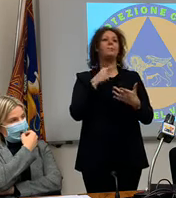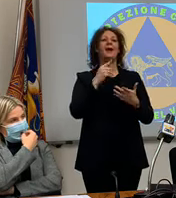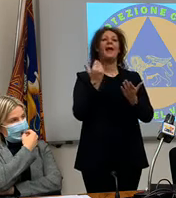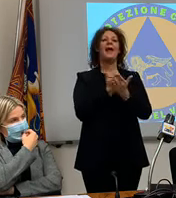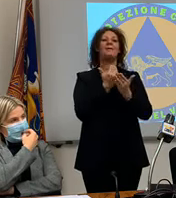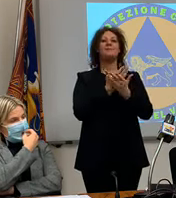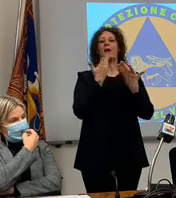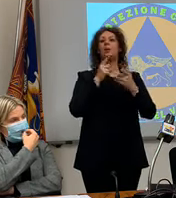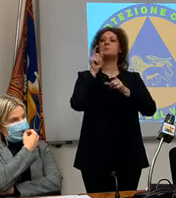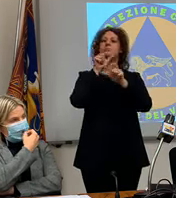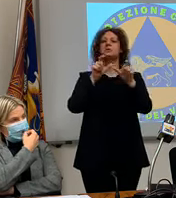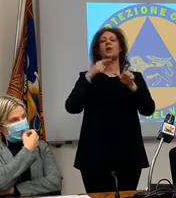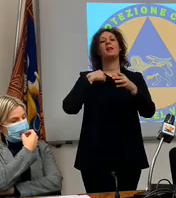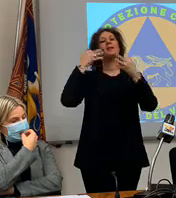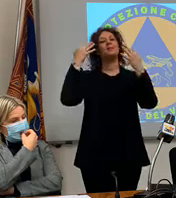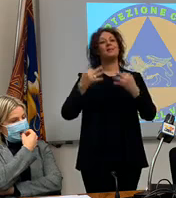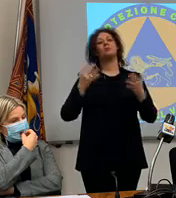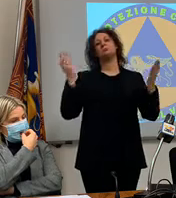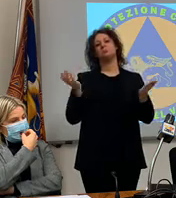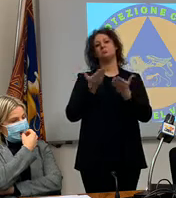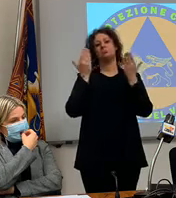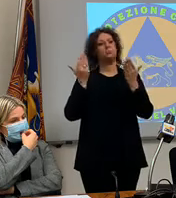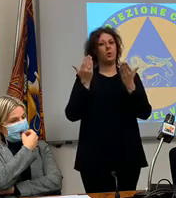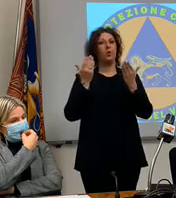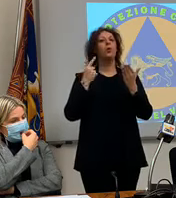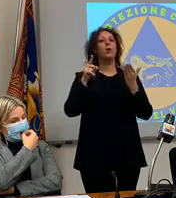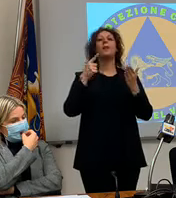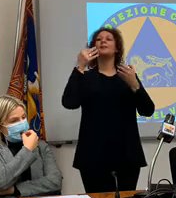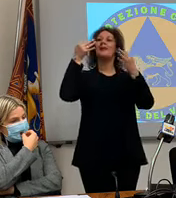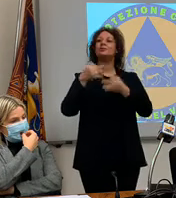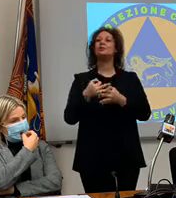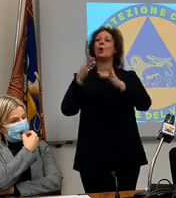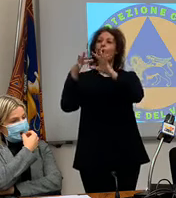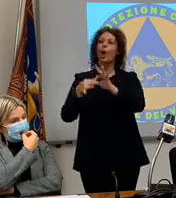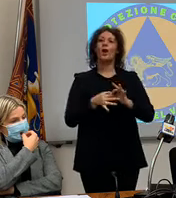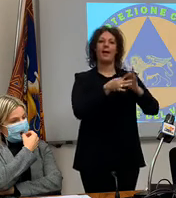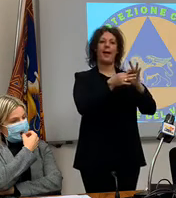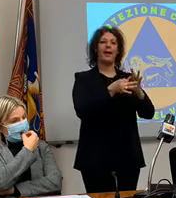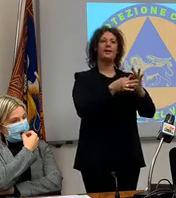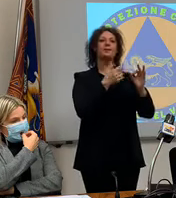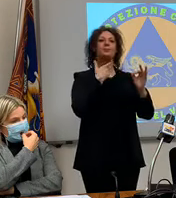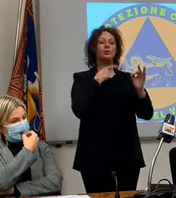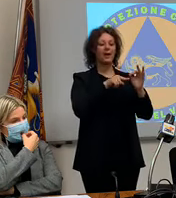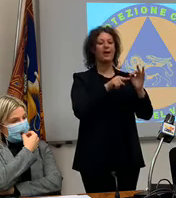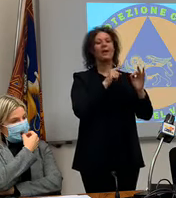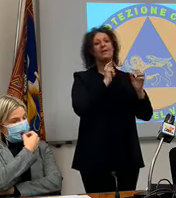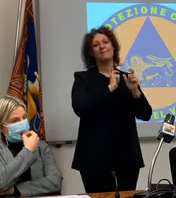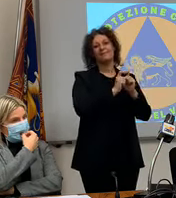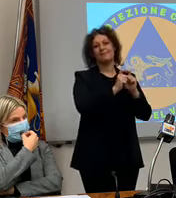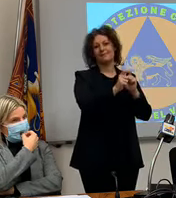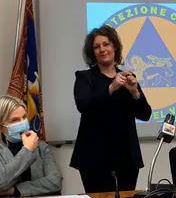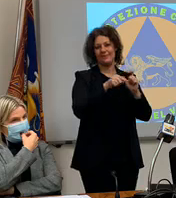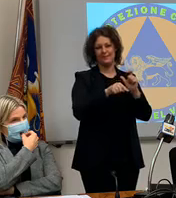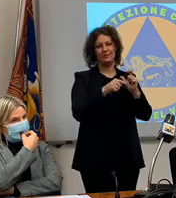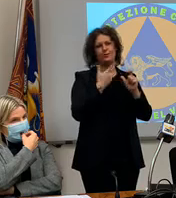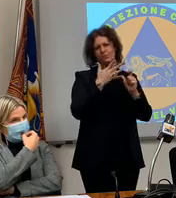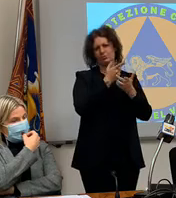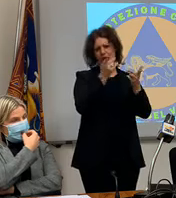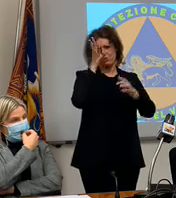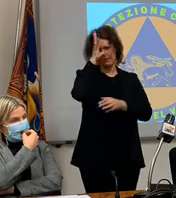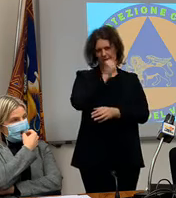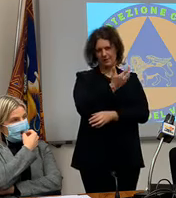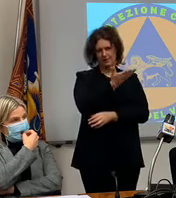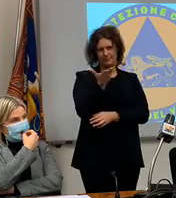poteva stare ma che fosse Invece oggettivo e quindi legato ai famosi indicatori che ho cercato Insomma di spiegare che voi avete